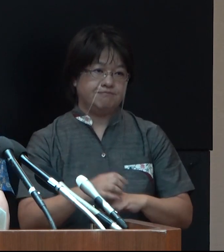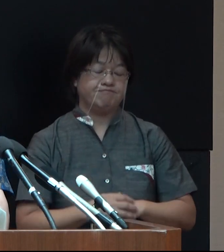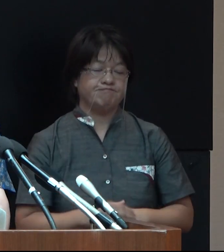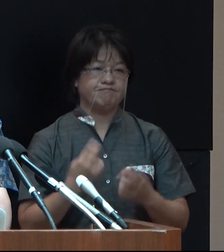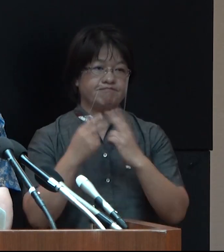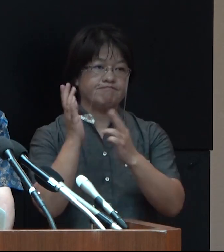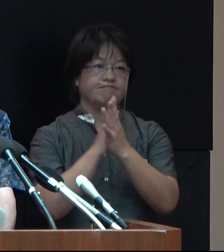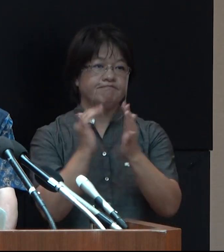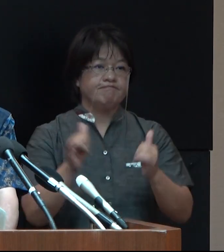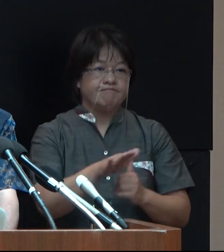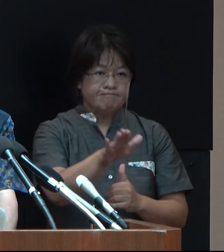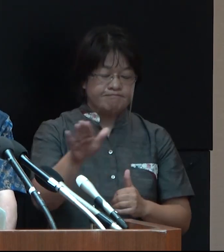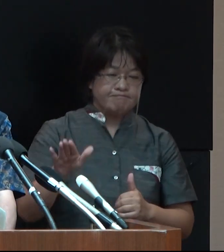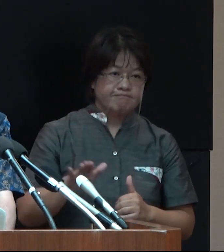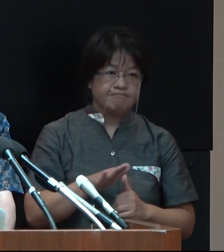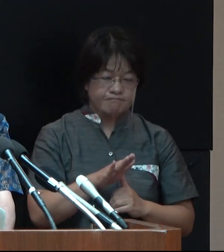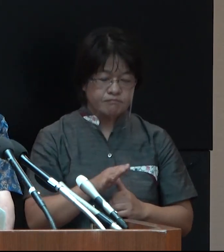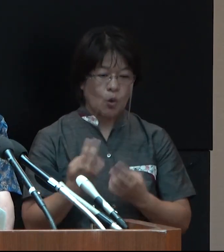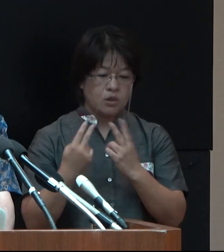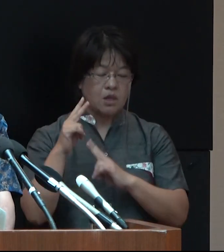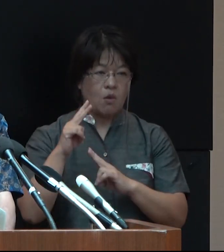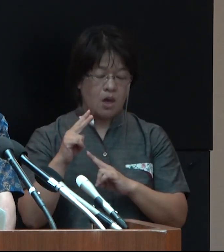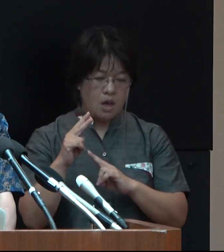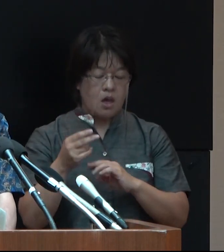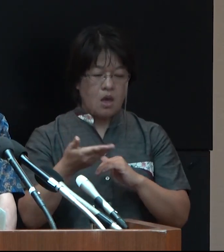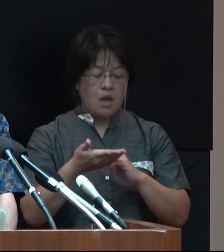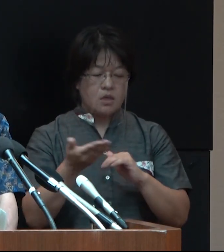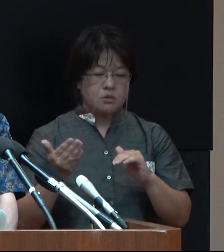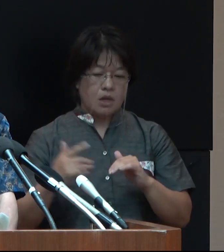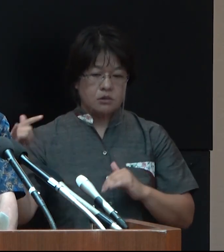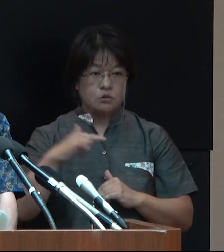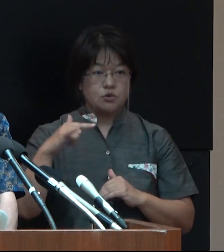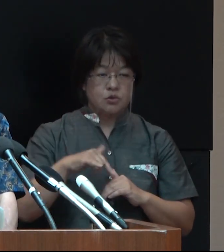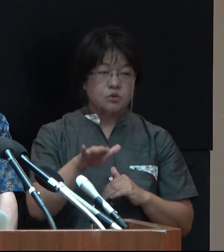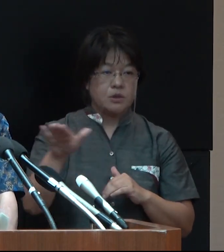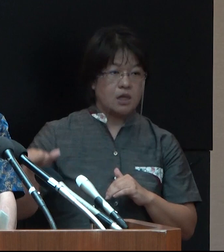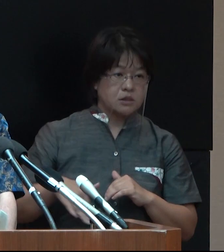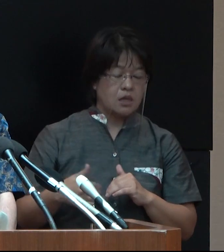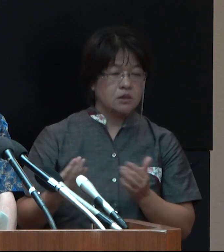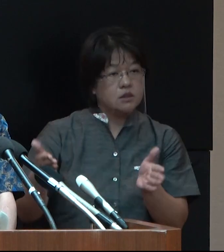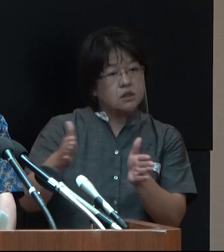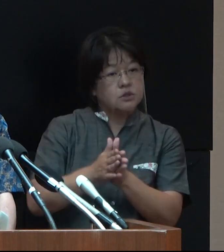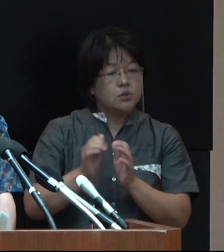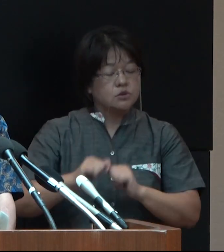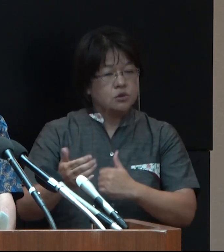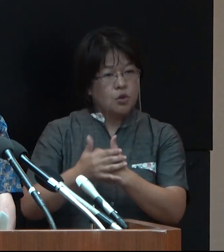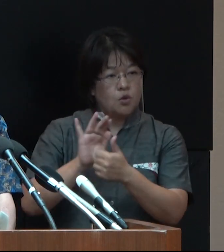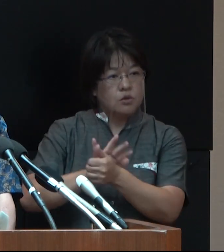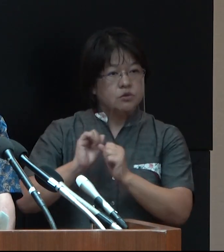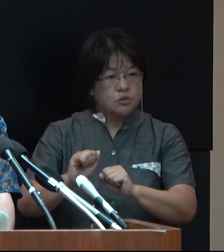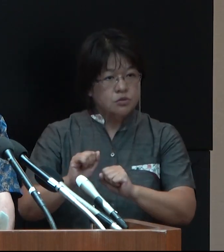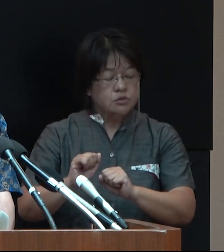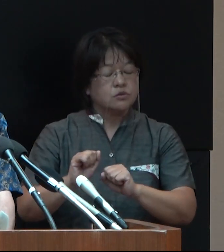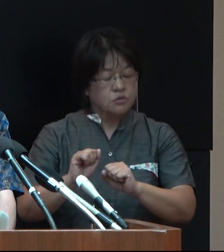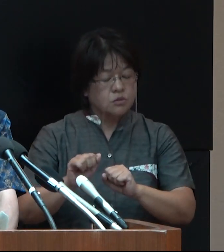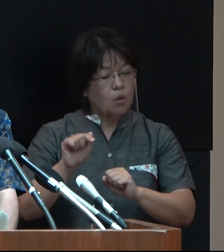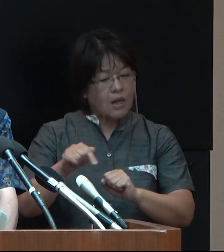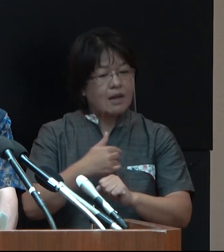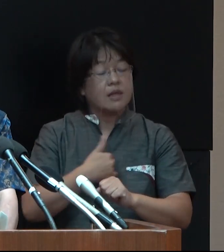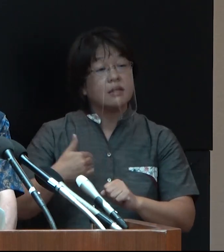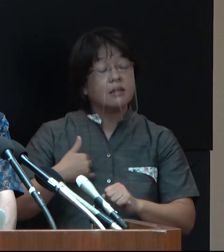県民の皆さんや本県に来訪する皆さんが力を合わせて協力し合うこと、支え合うことができれば、必